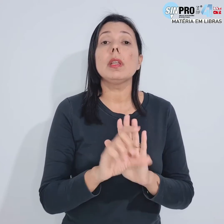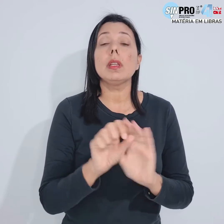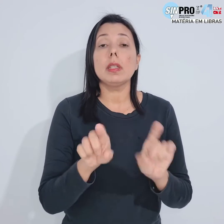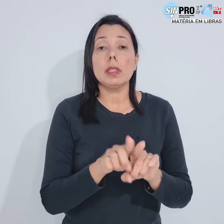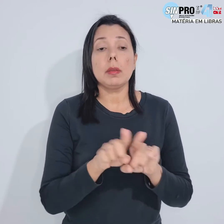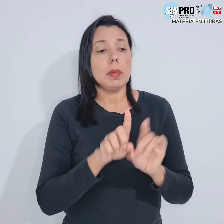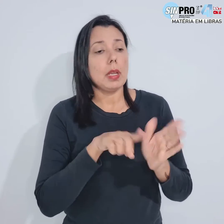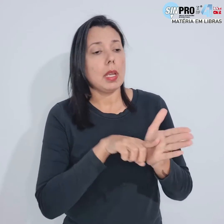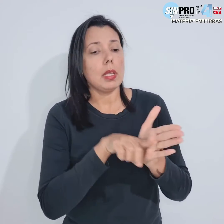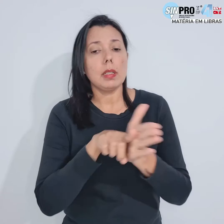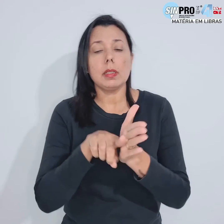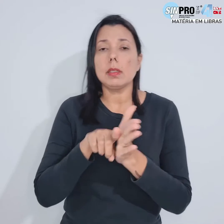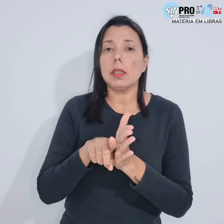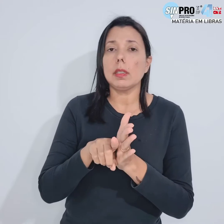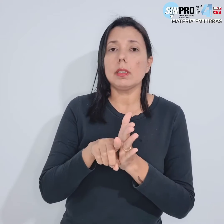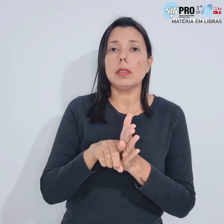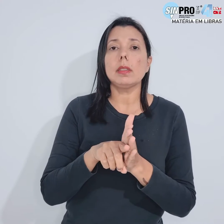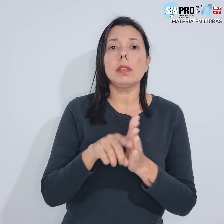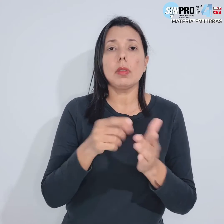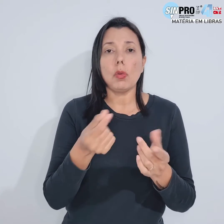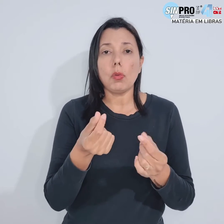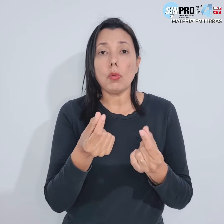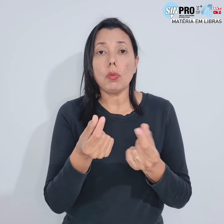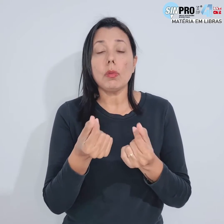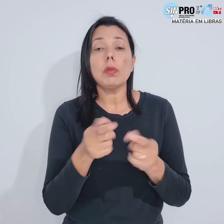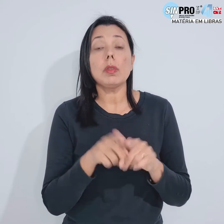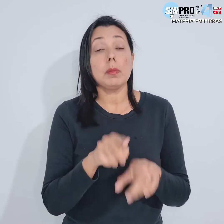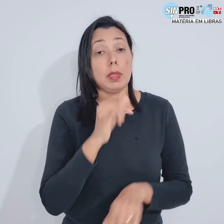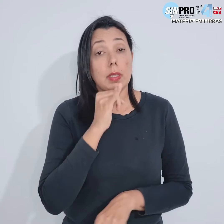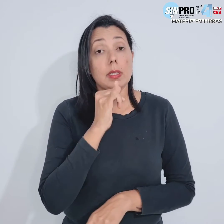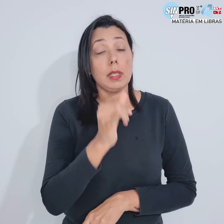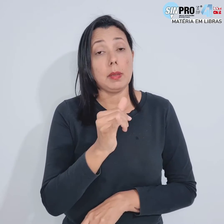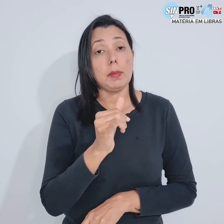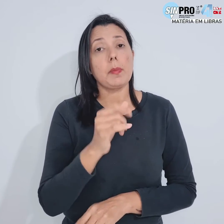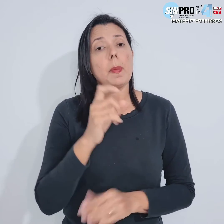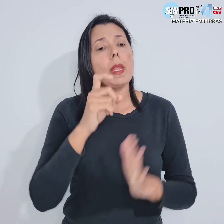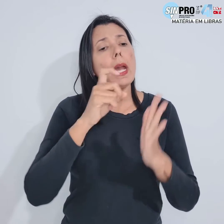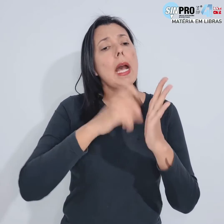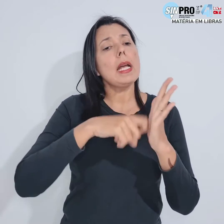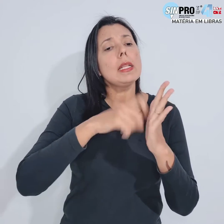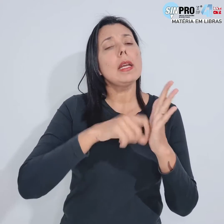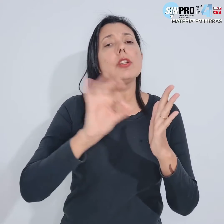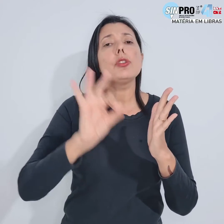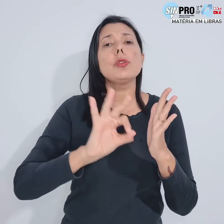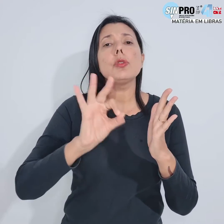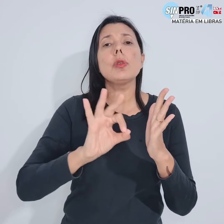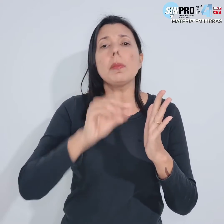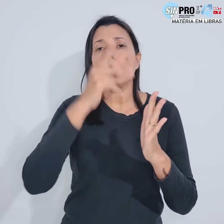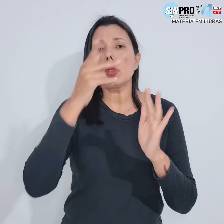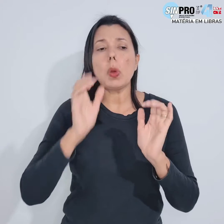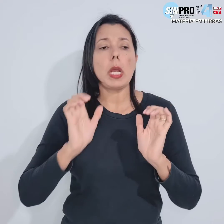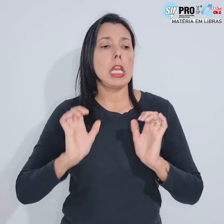também analisasse as receitas. Por exemplo, a taxação dos super ricos e